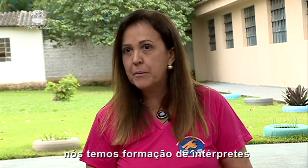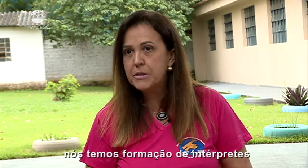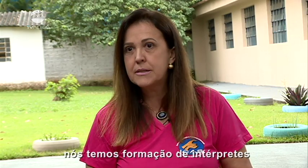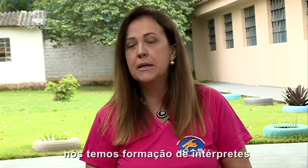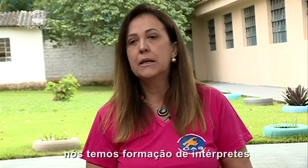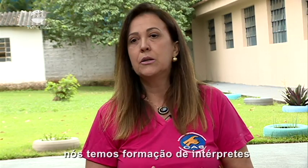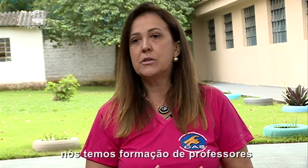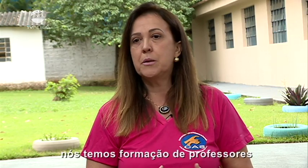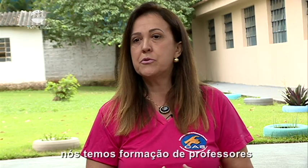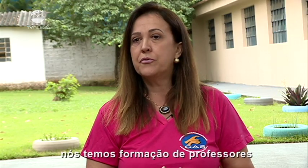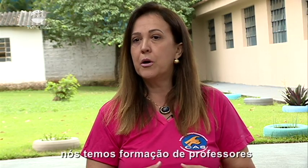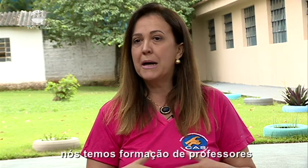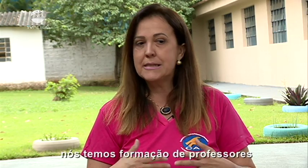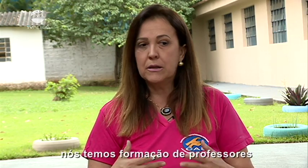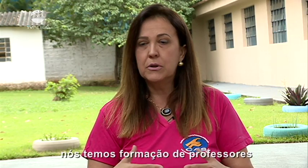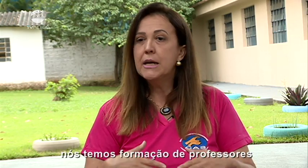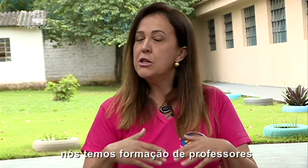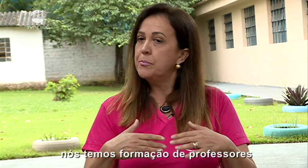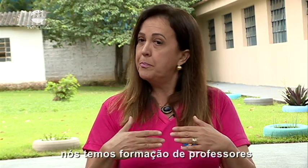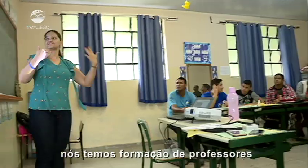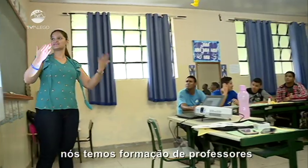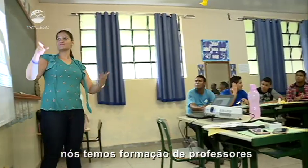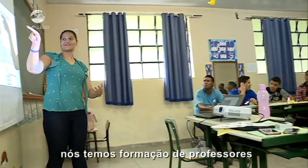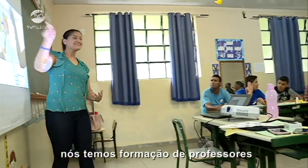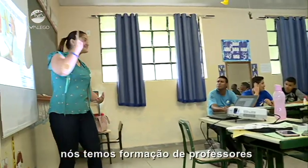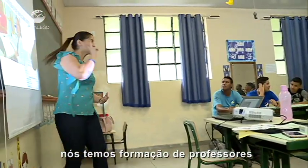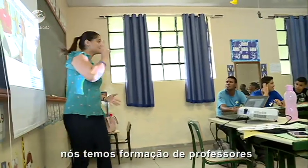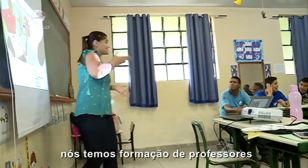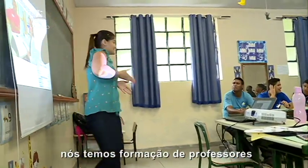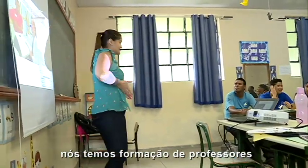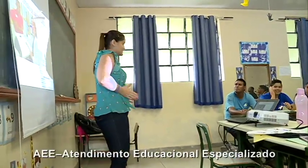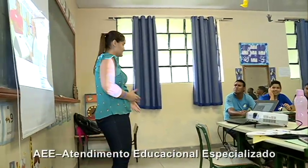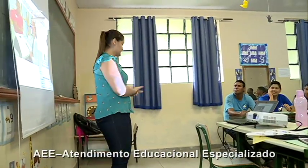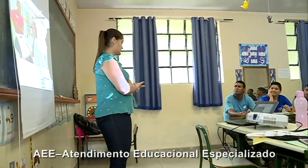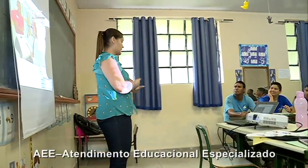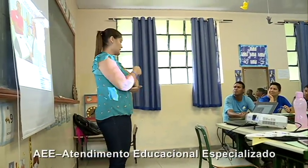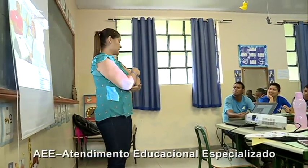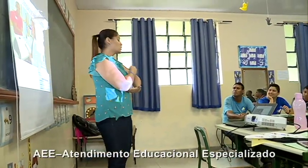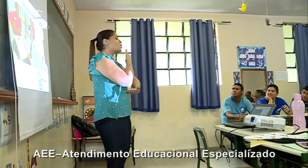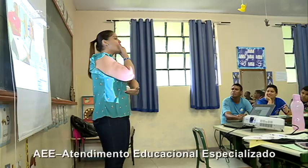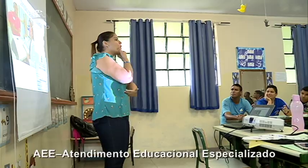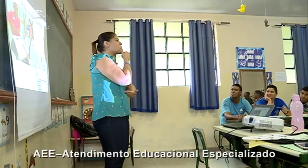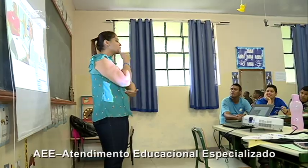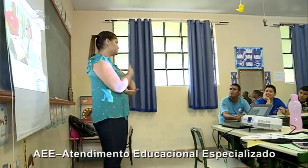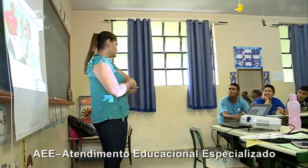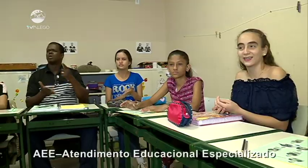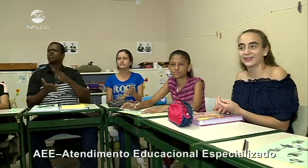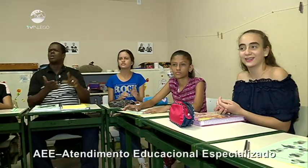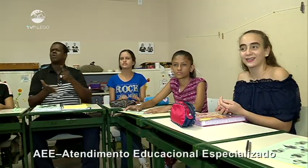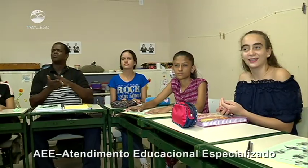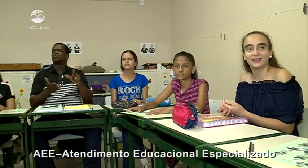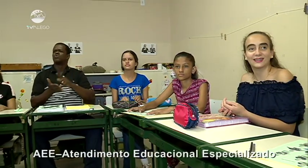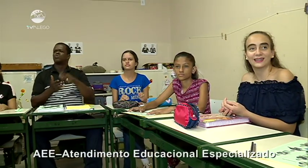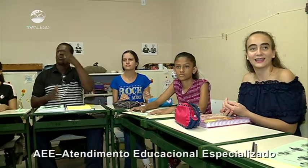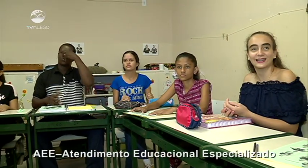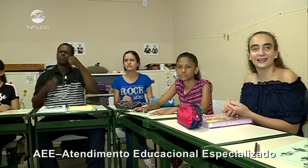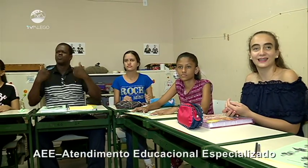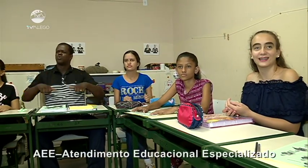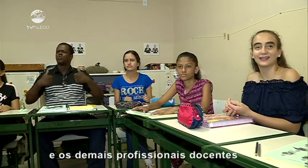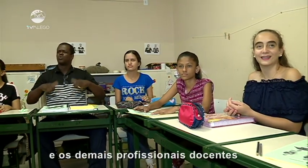intérpretes, nós temos formação de professores, que a gente diz do AEE, que é o Atendimento Educacional Especializado, e